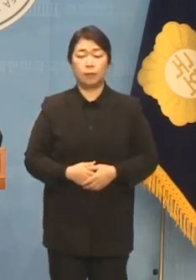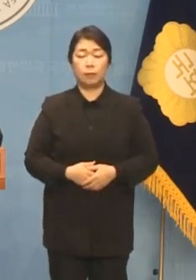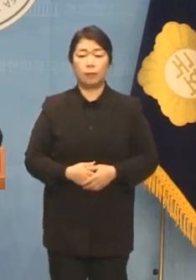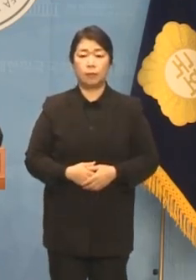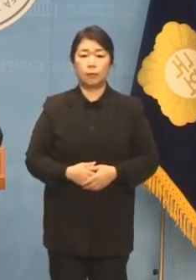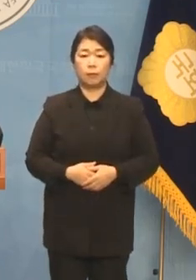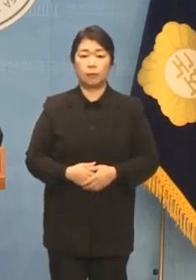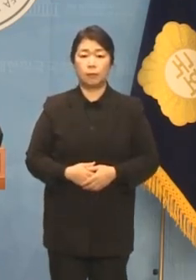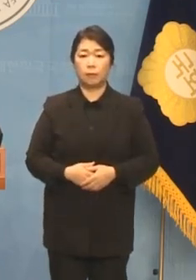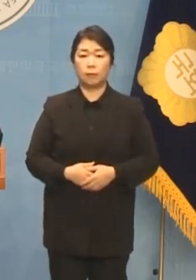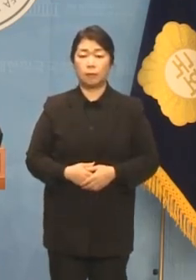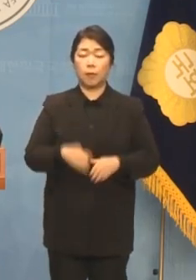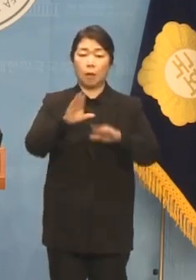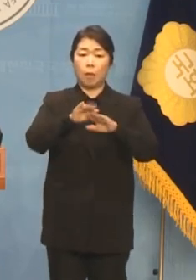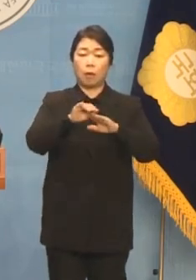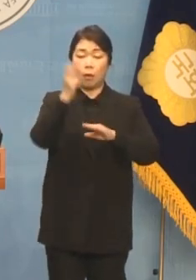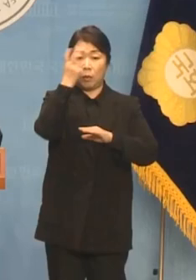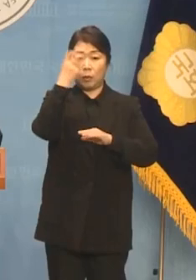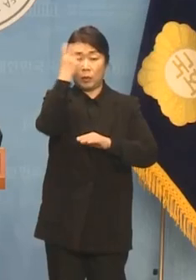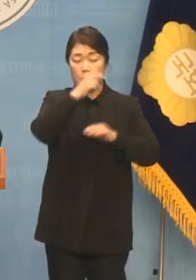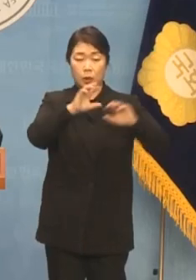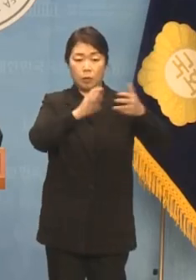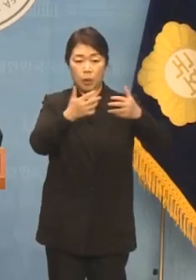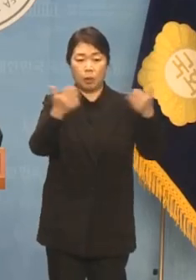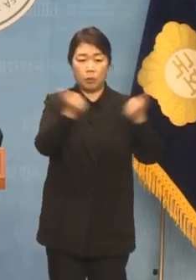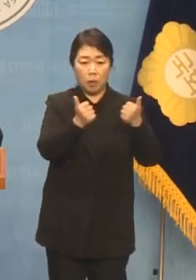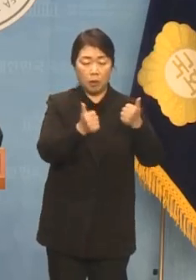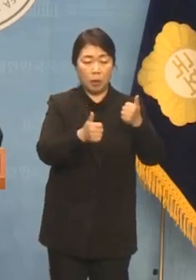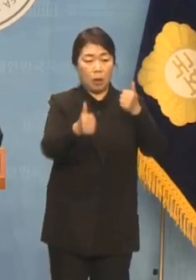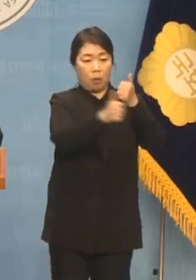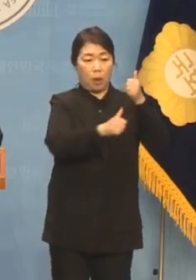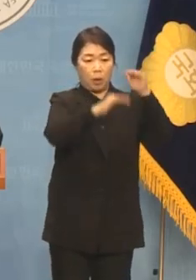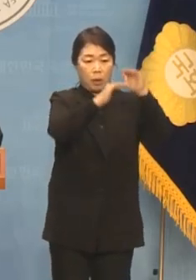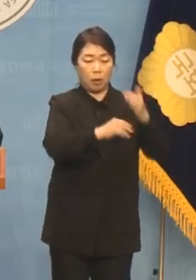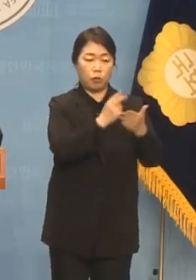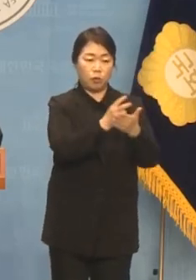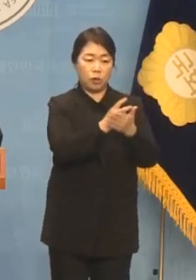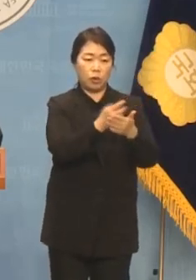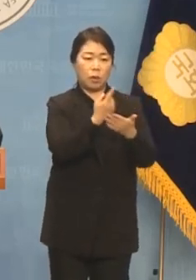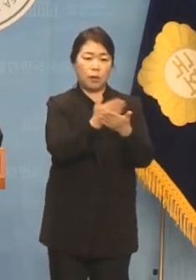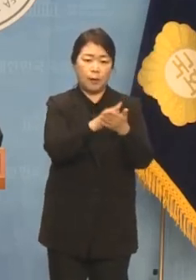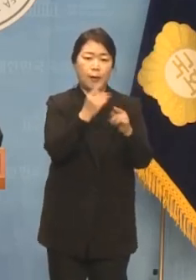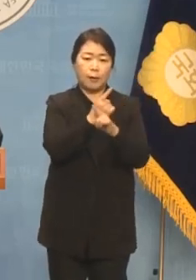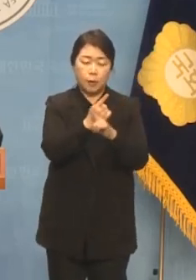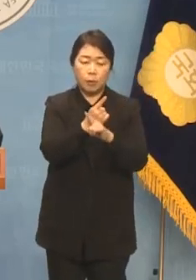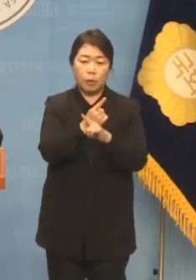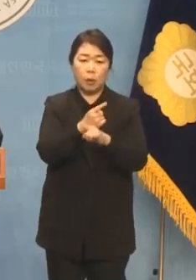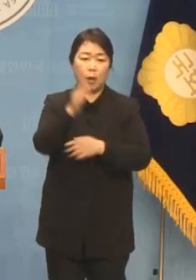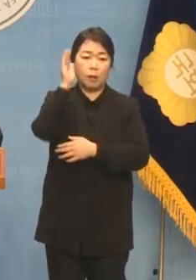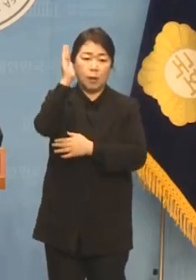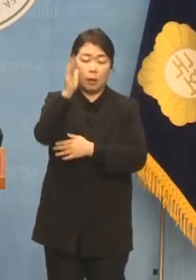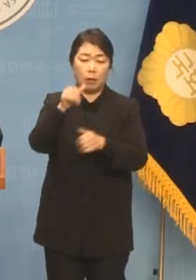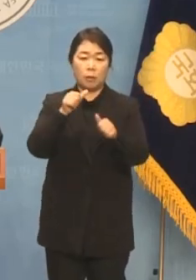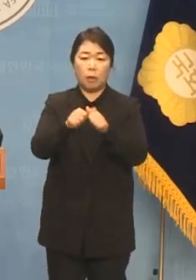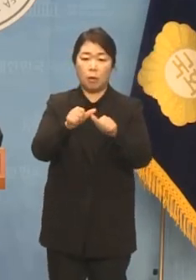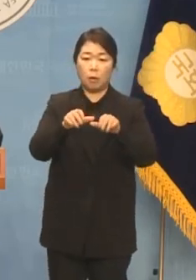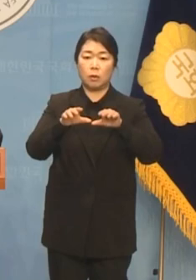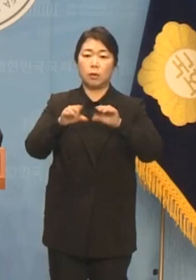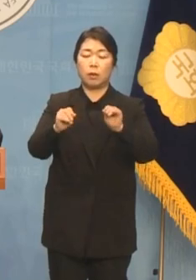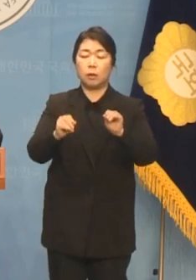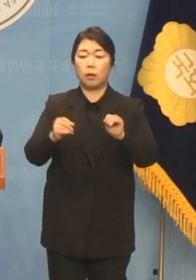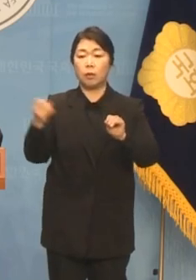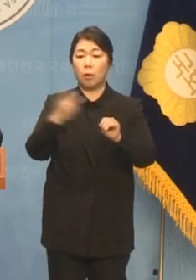때문입니다 방의 규칙을 정하여 하거나 회의를